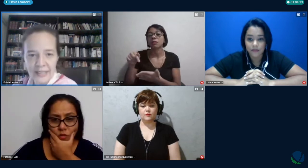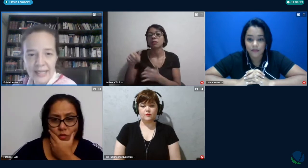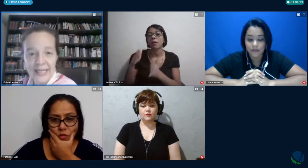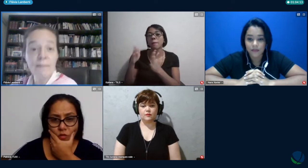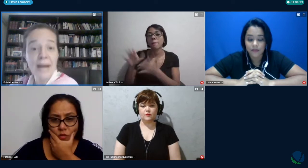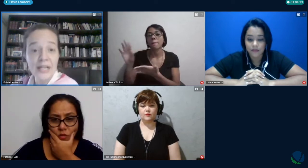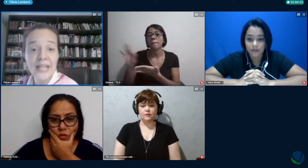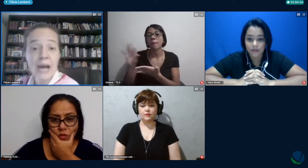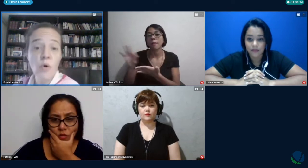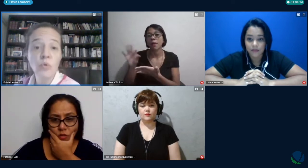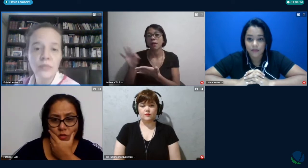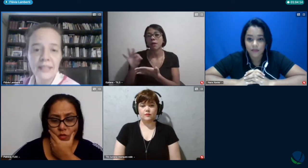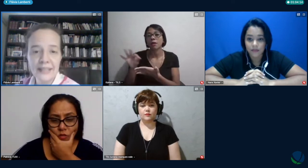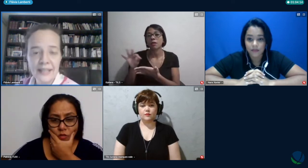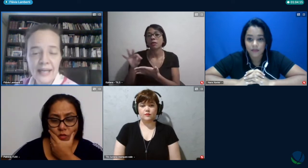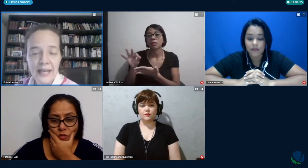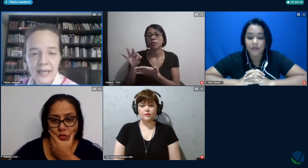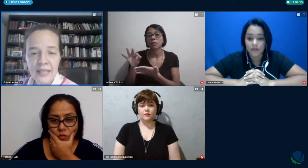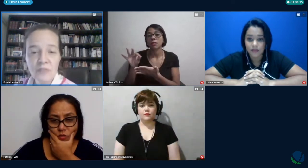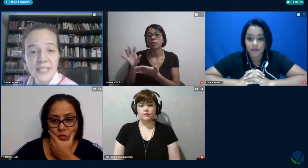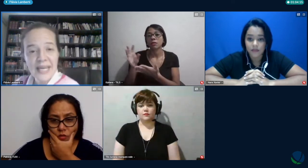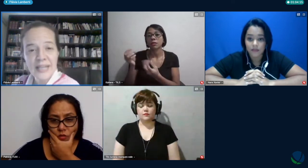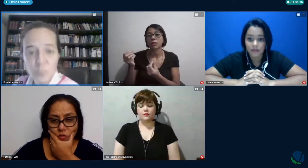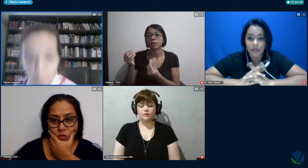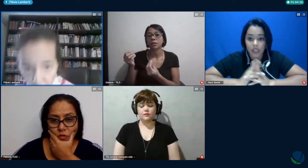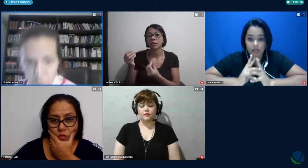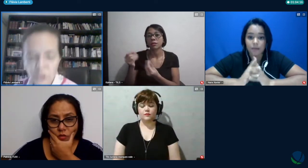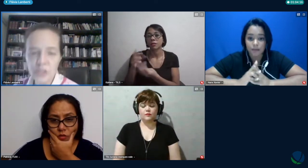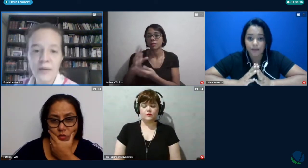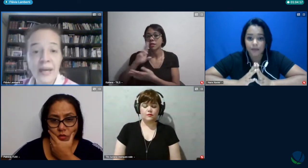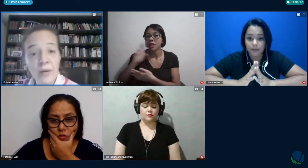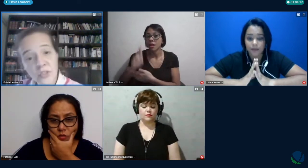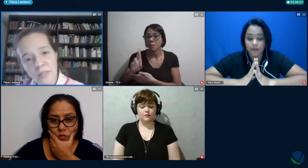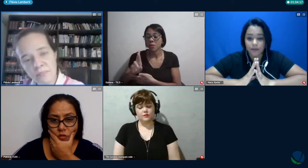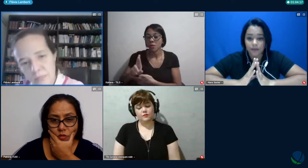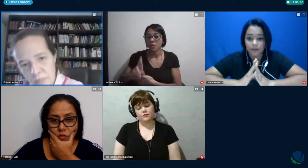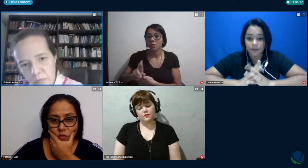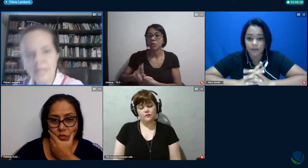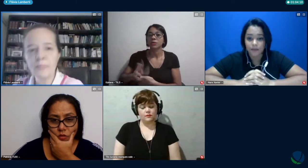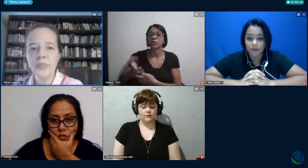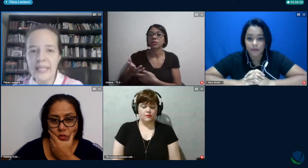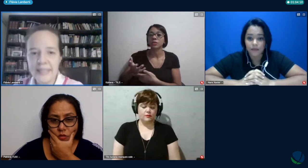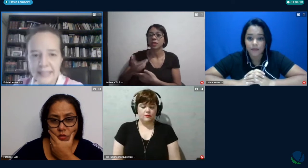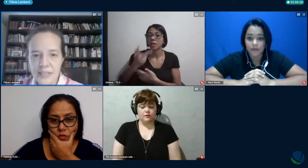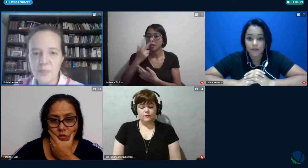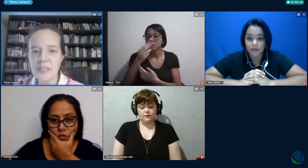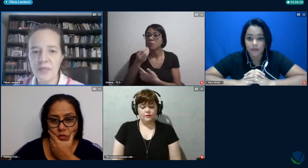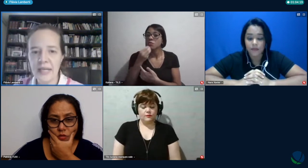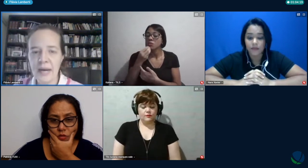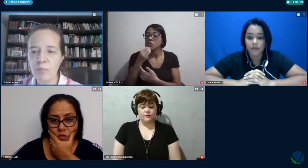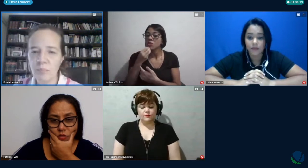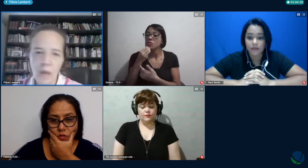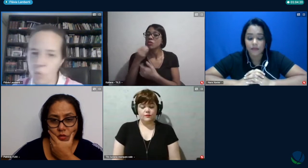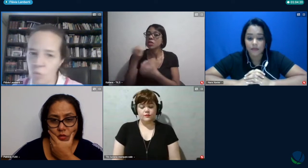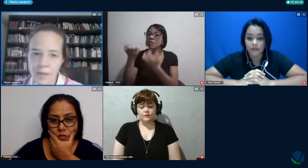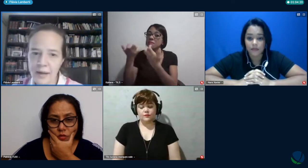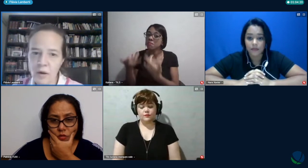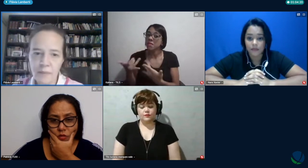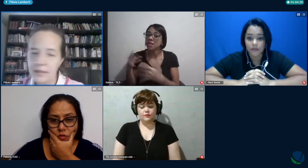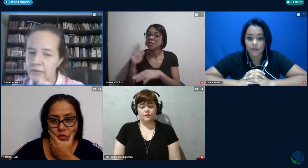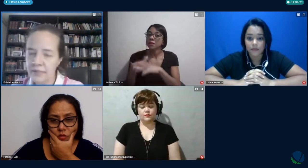página, naquela parte da em que você responde, né, eu acho que você poderia